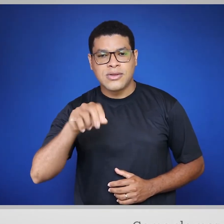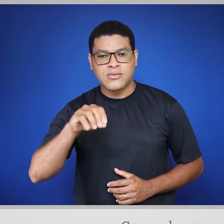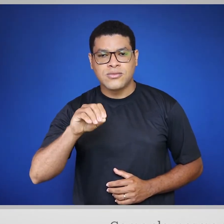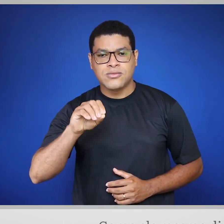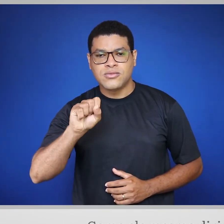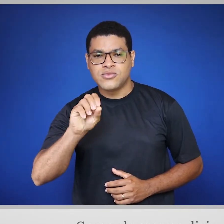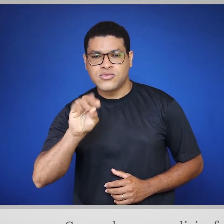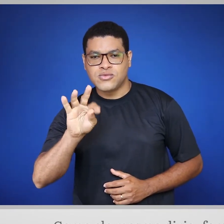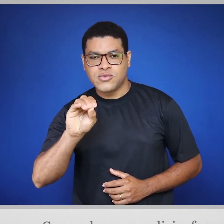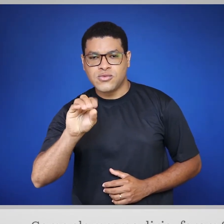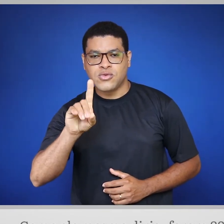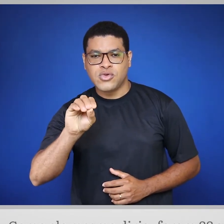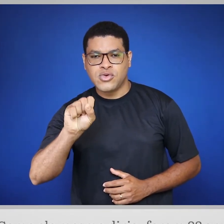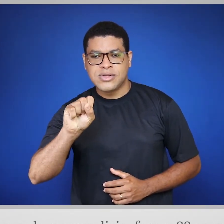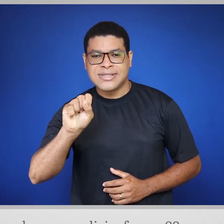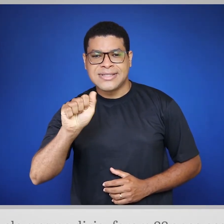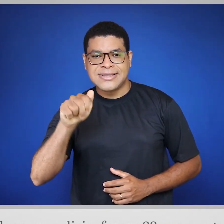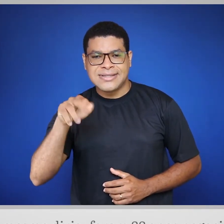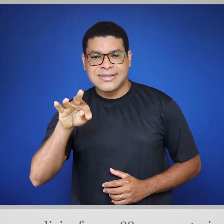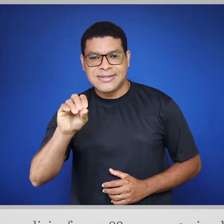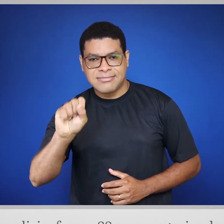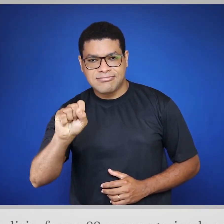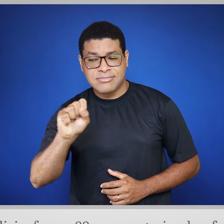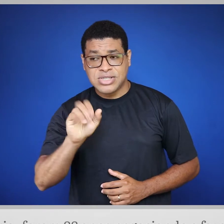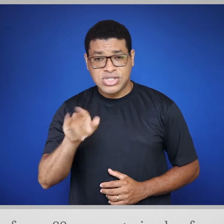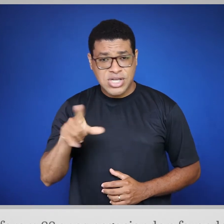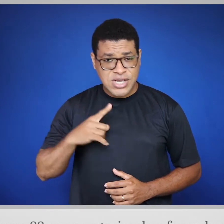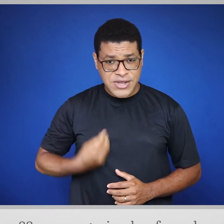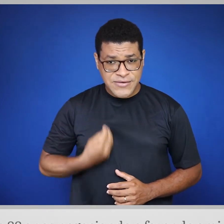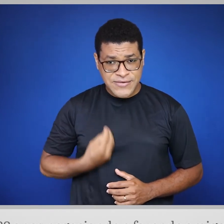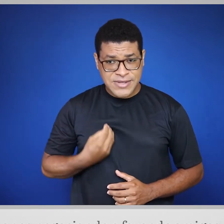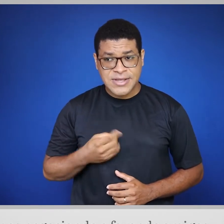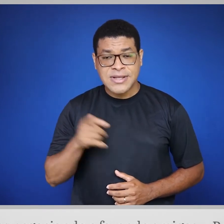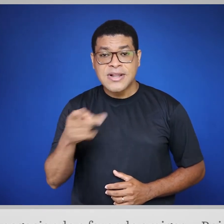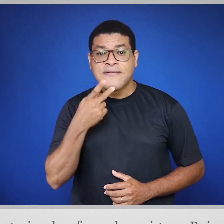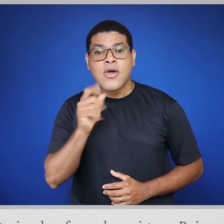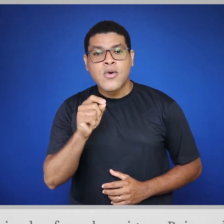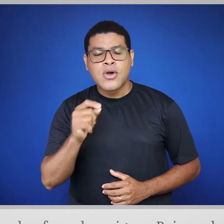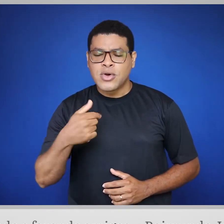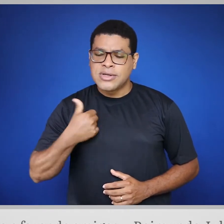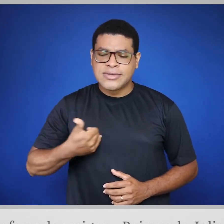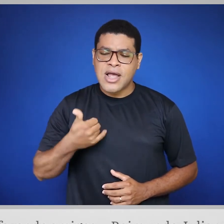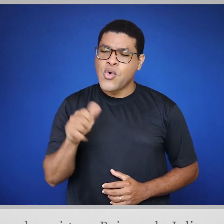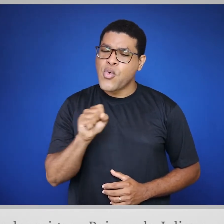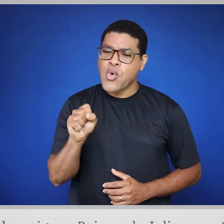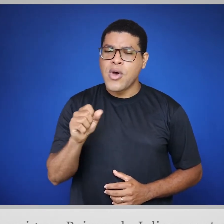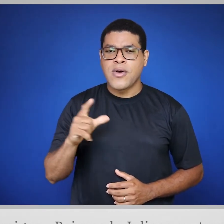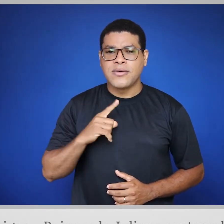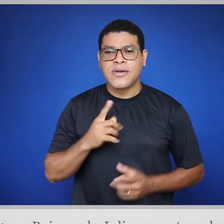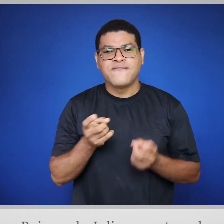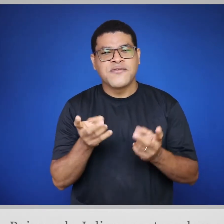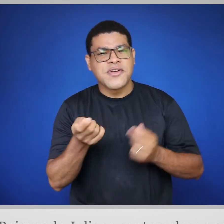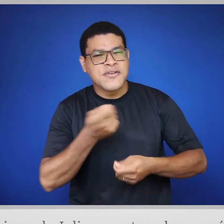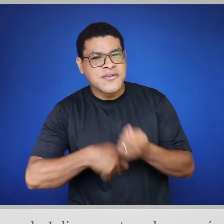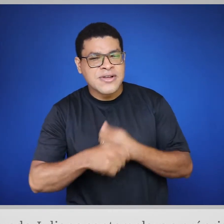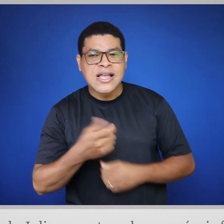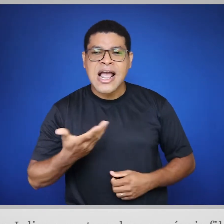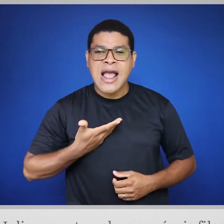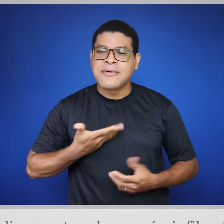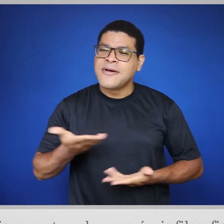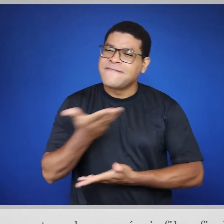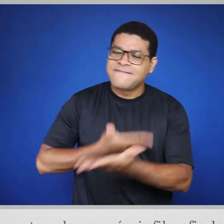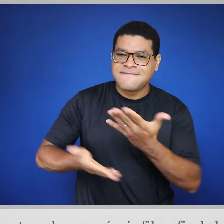Raimundo Juliano Souto dos Santos. Como ele mesmo diria, foram 88 anos negociando e fazendo